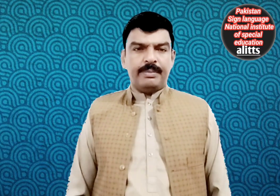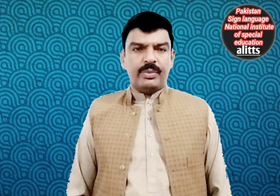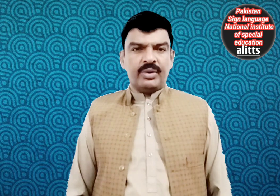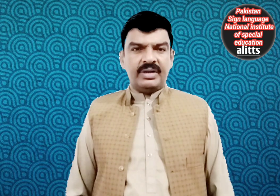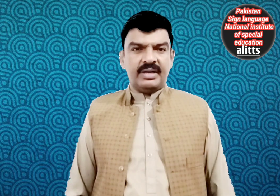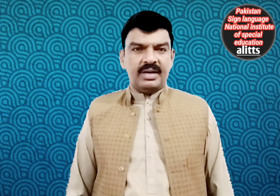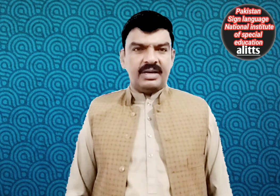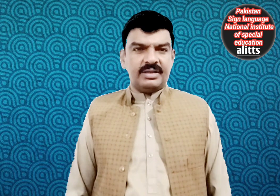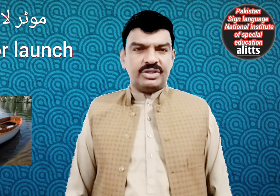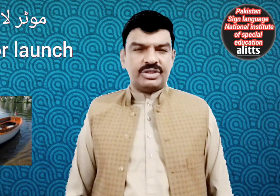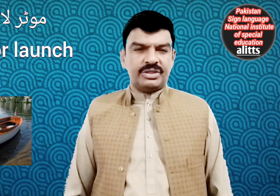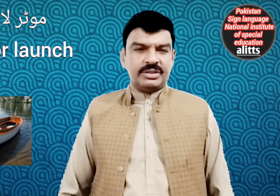मोटर लॉन्च,